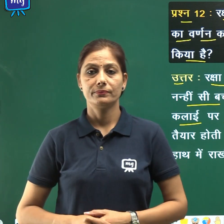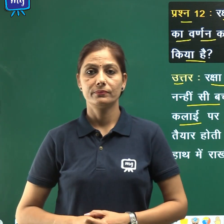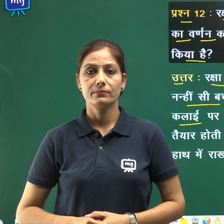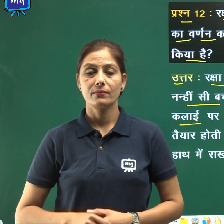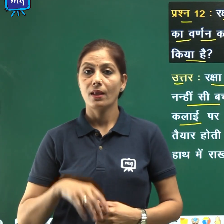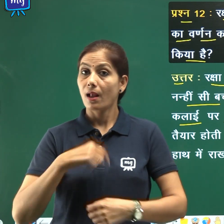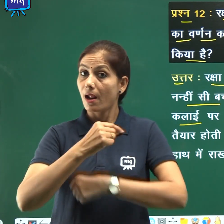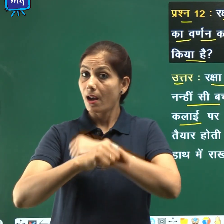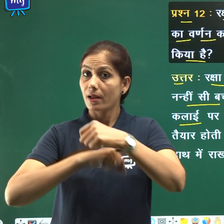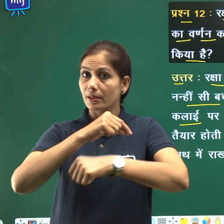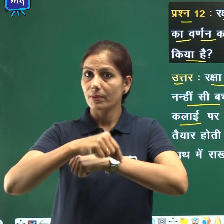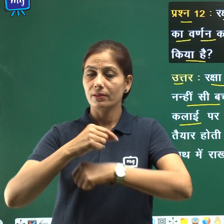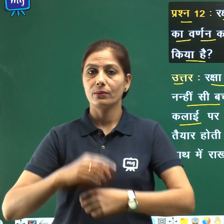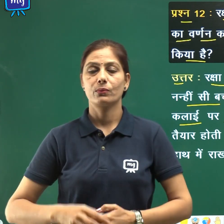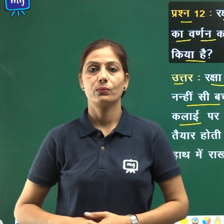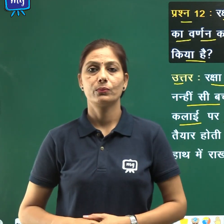राखी बांधने को